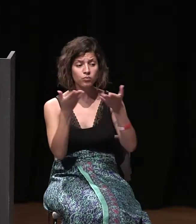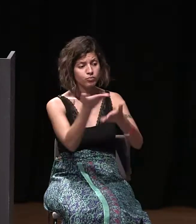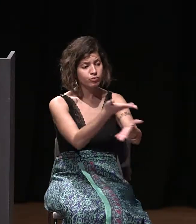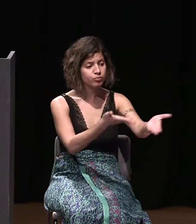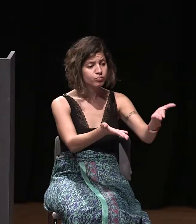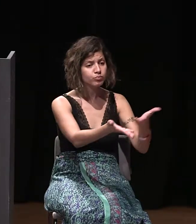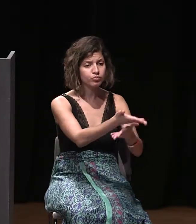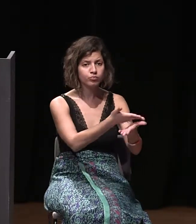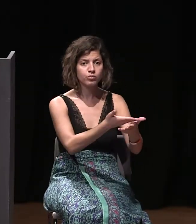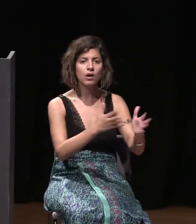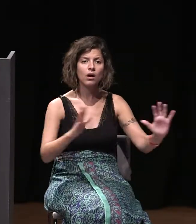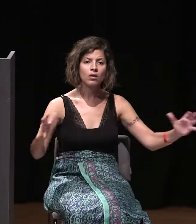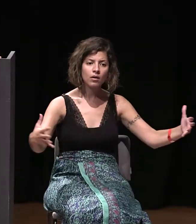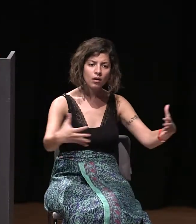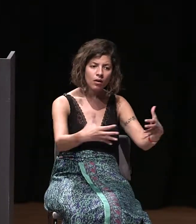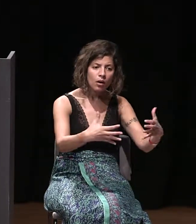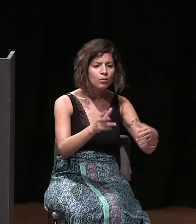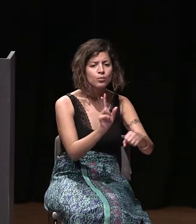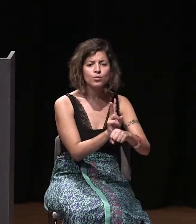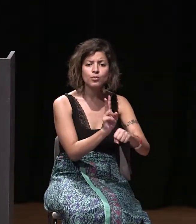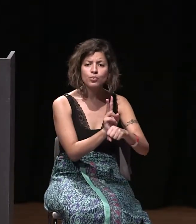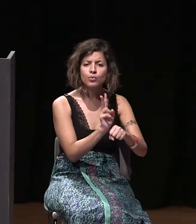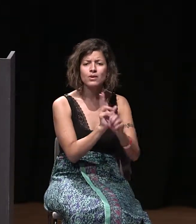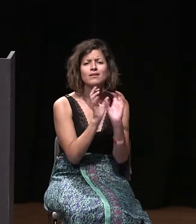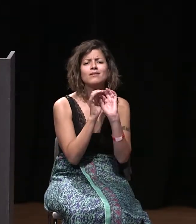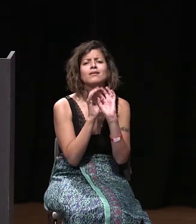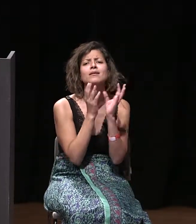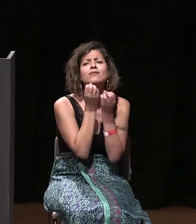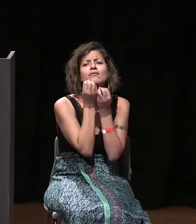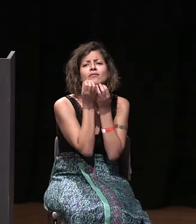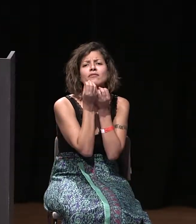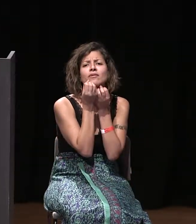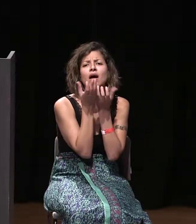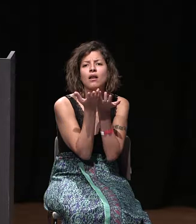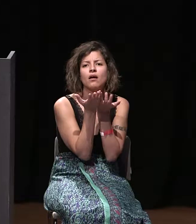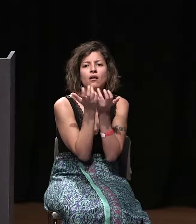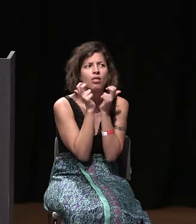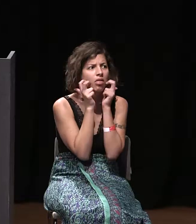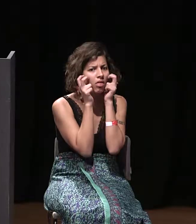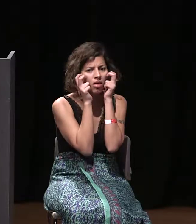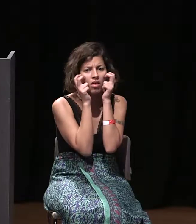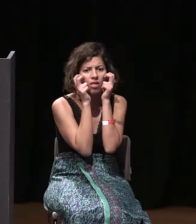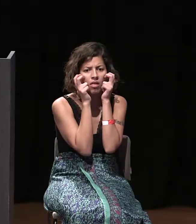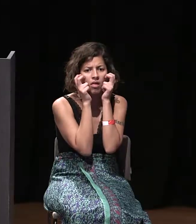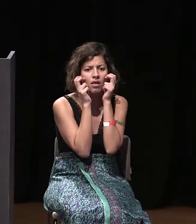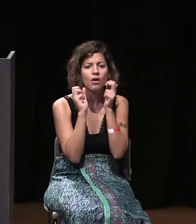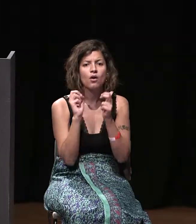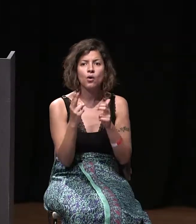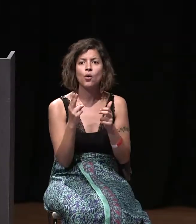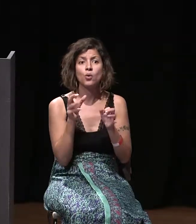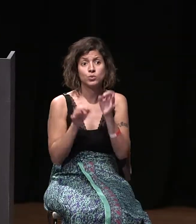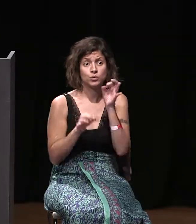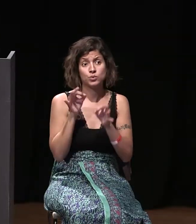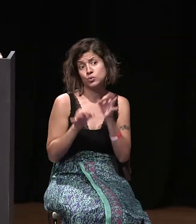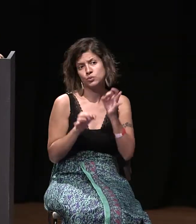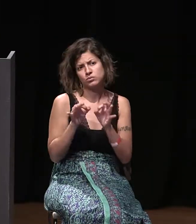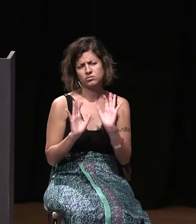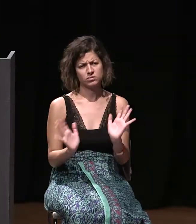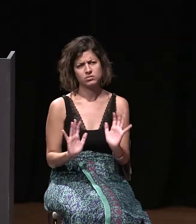bastante protegido, em que elas podem falar o que desejarem, sem medo de exposição ou de julgamento.